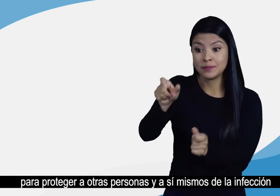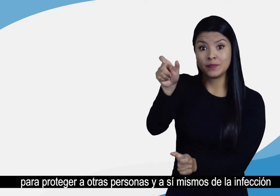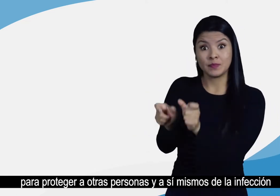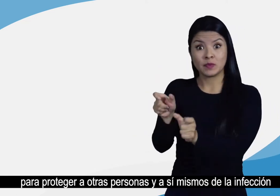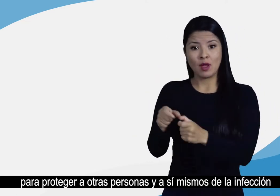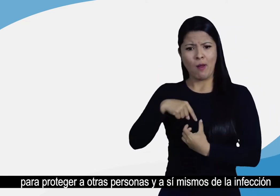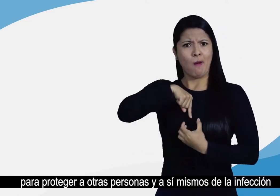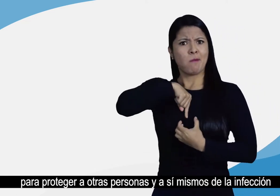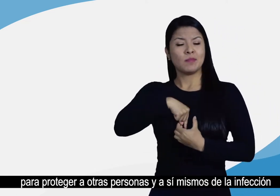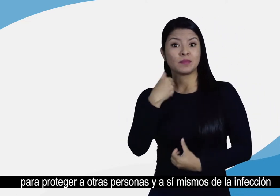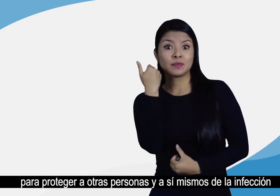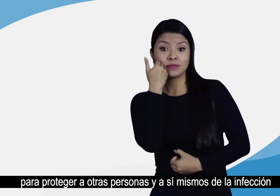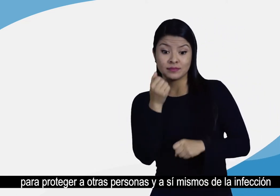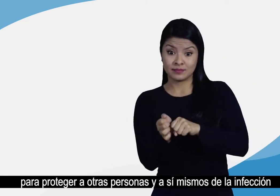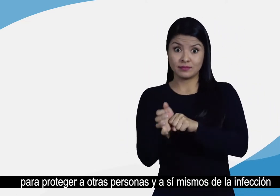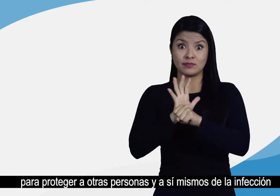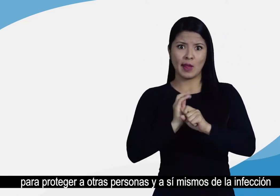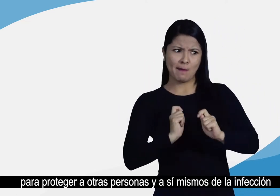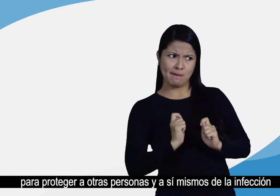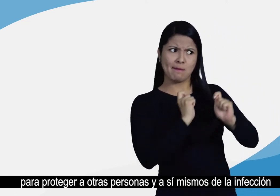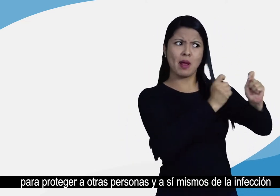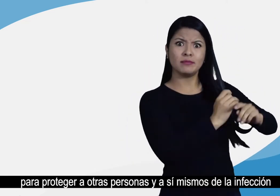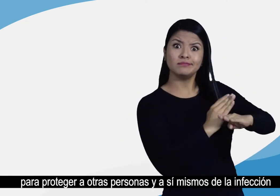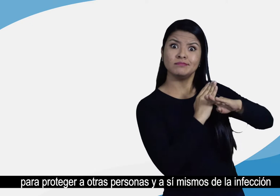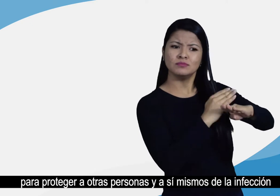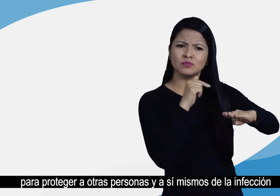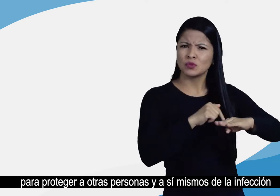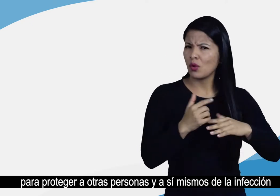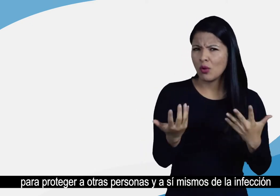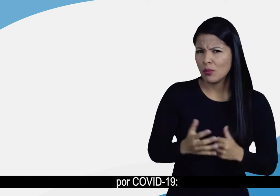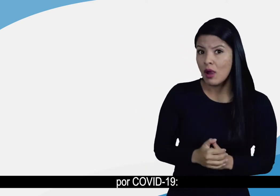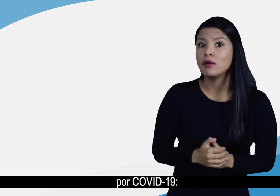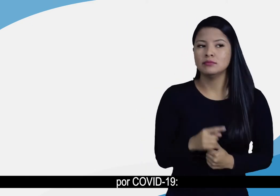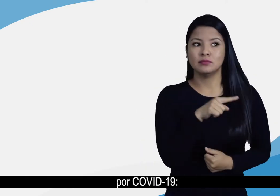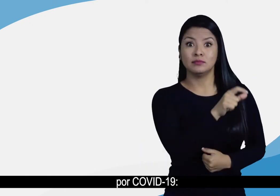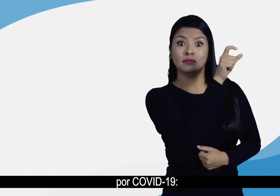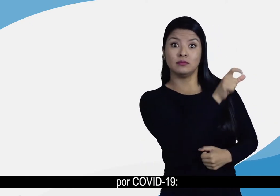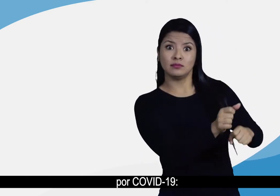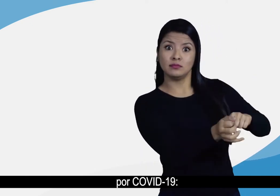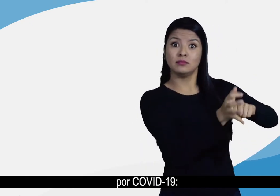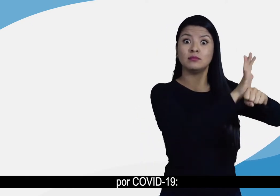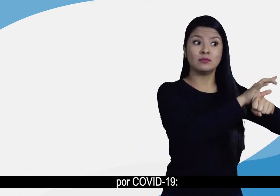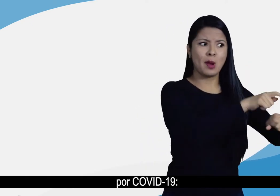Para proteger a otras personas y asimismo de la infección por COVID-19.